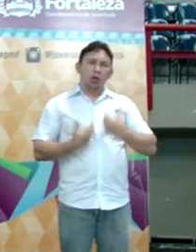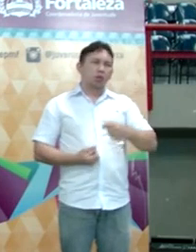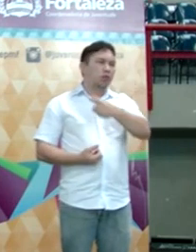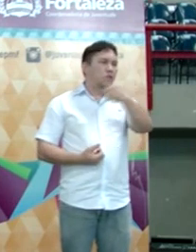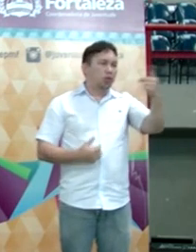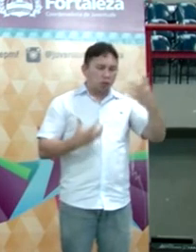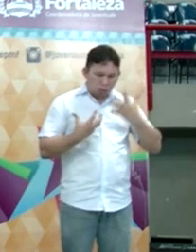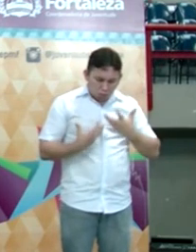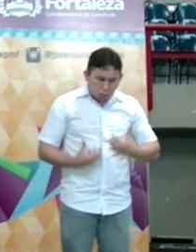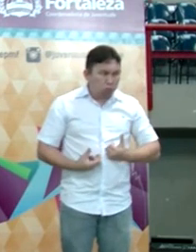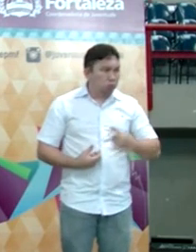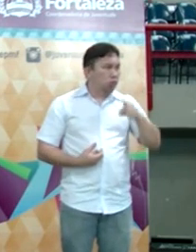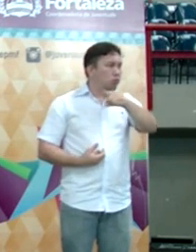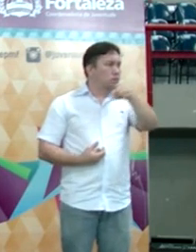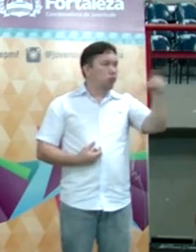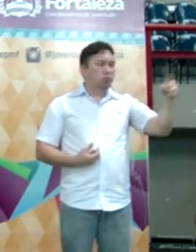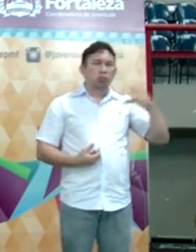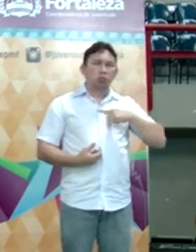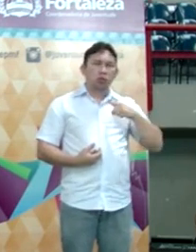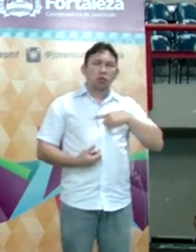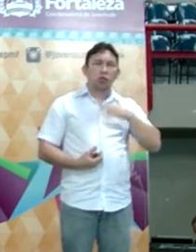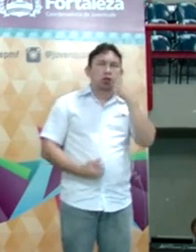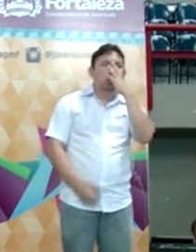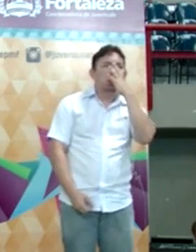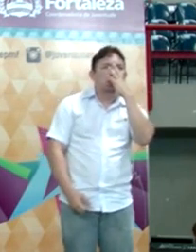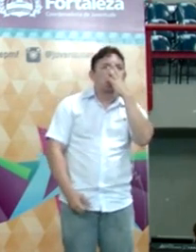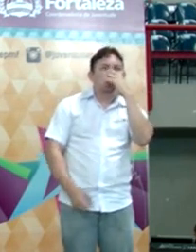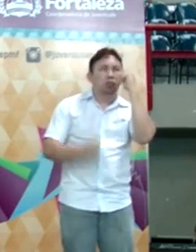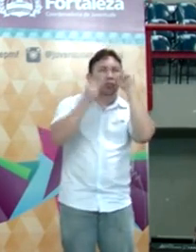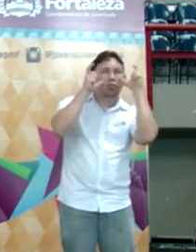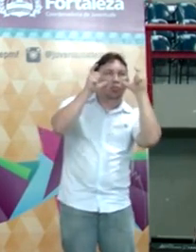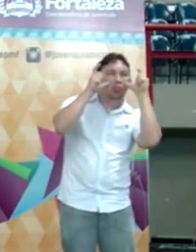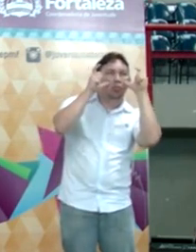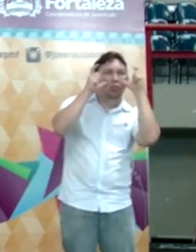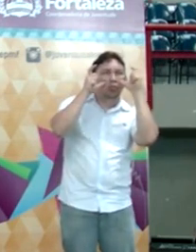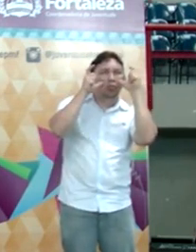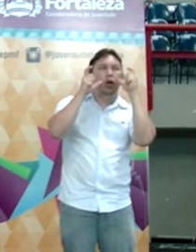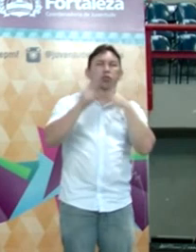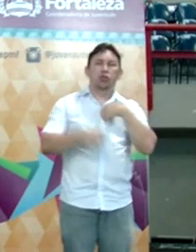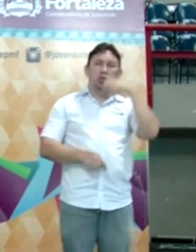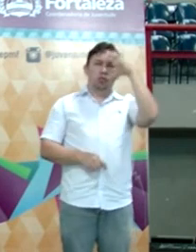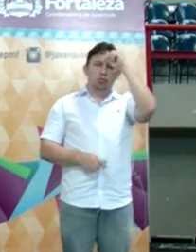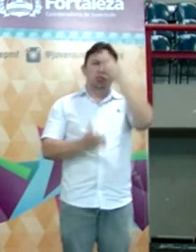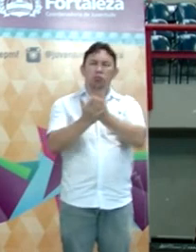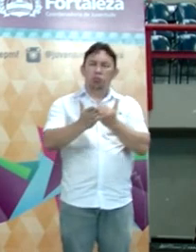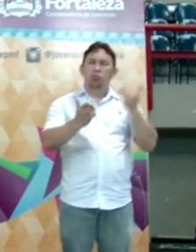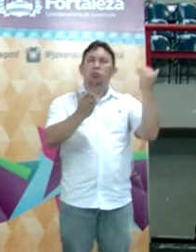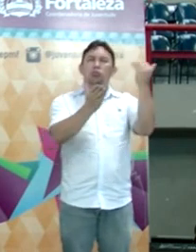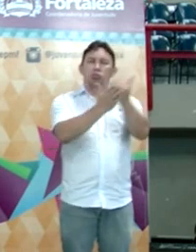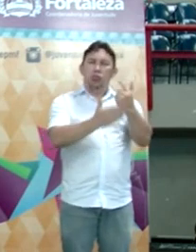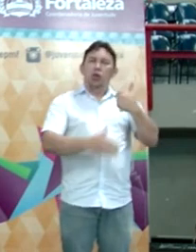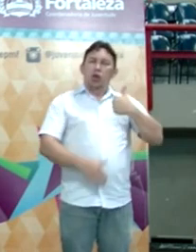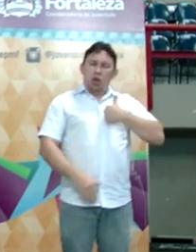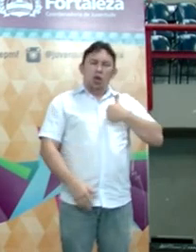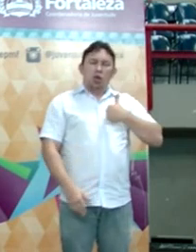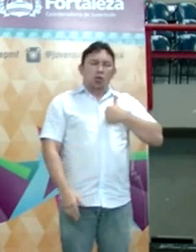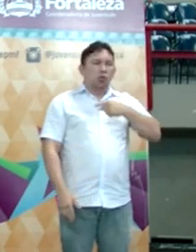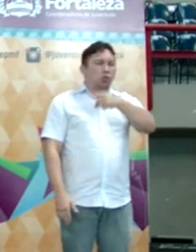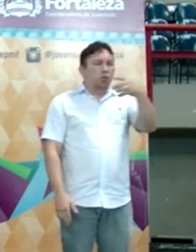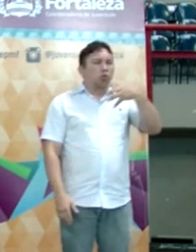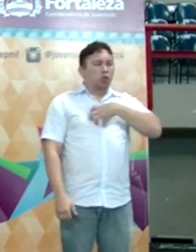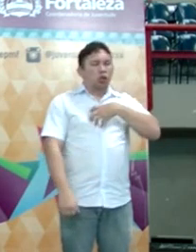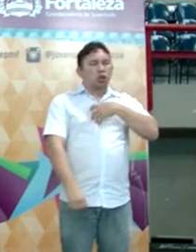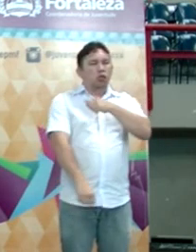estão cansados, mas vocês não largam o osso. Vocês querem alguma coisa a mais. Alexandre, eu vou passar.